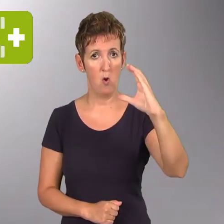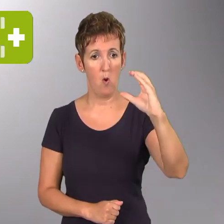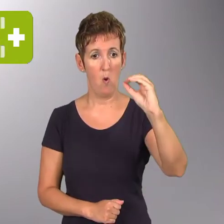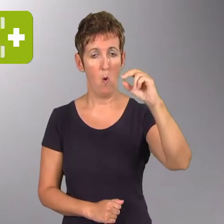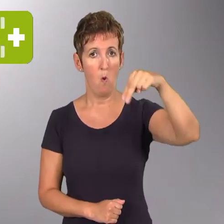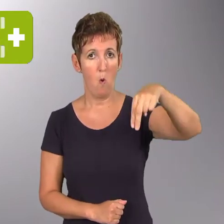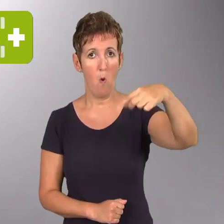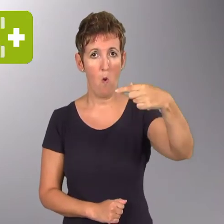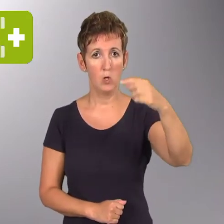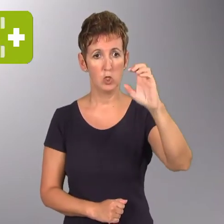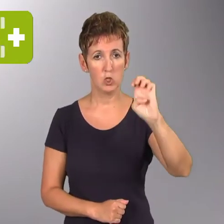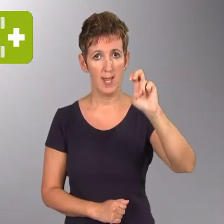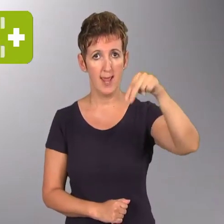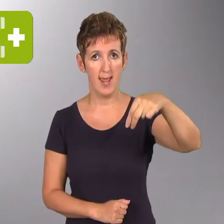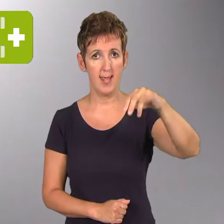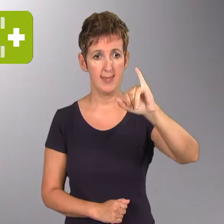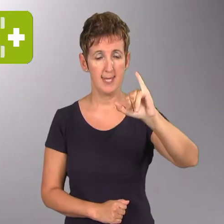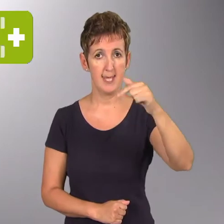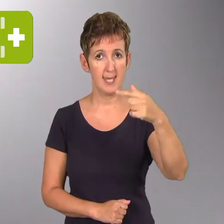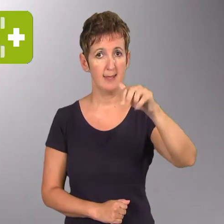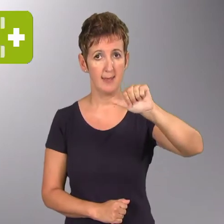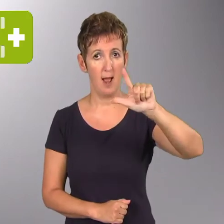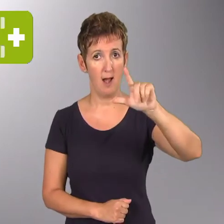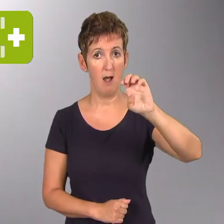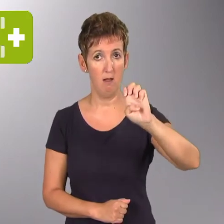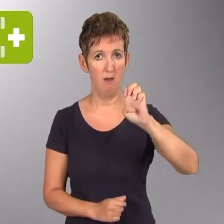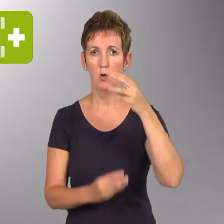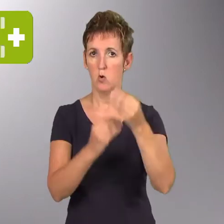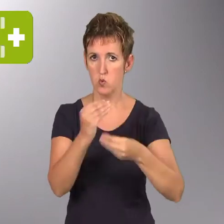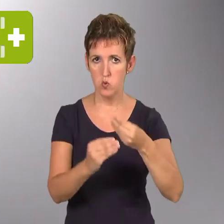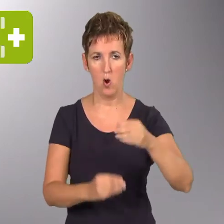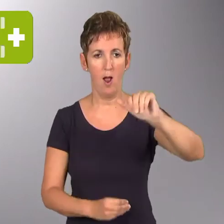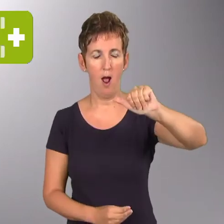Présentant une immunodéficience congénitale ou acquise,